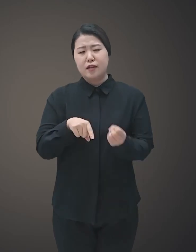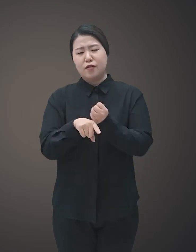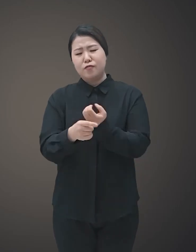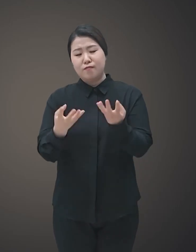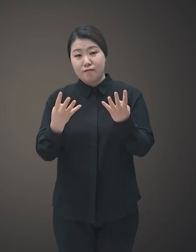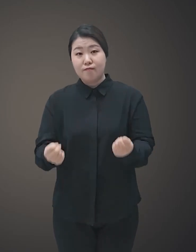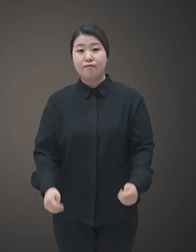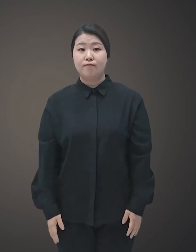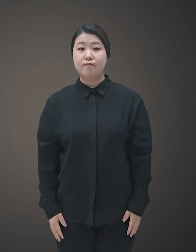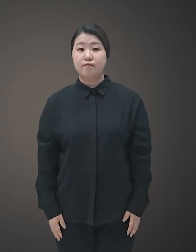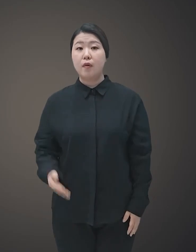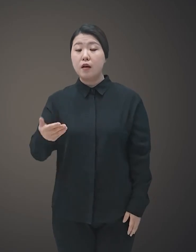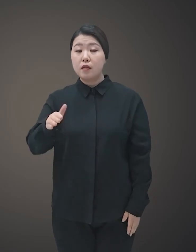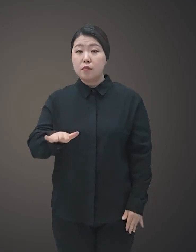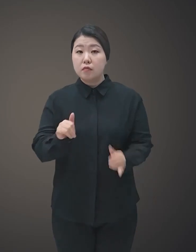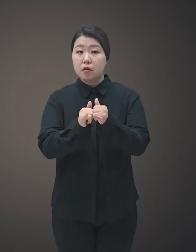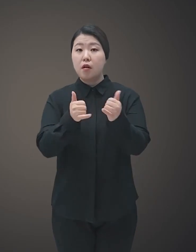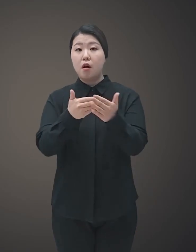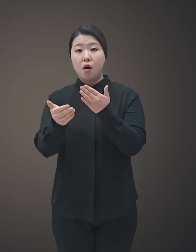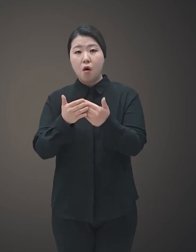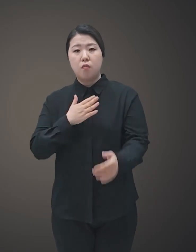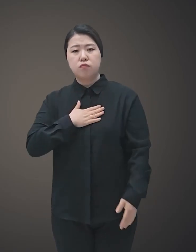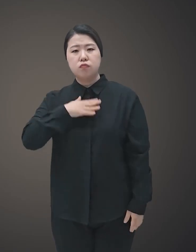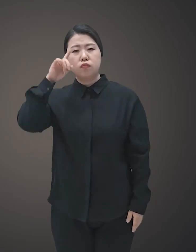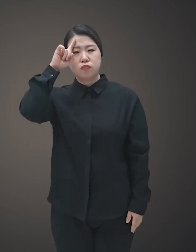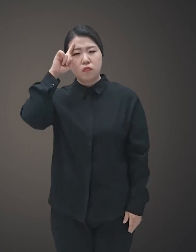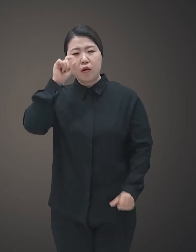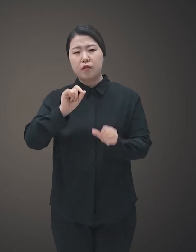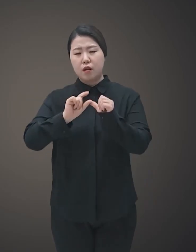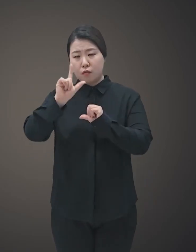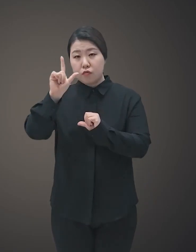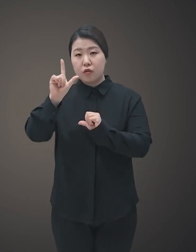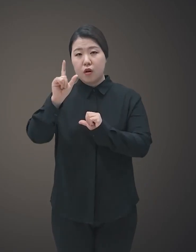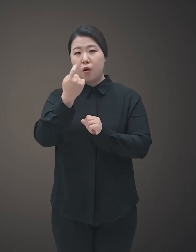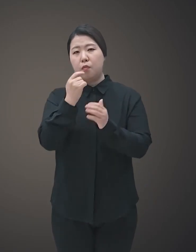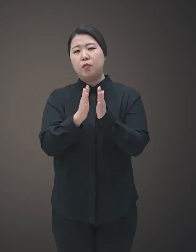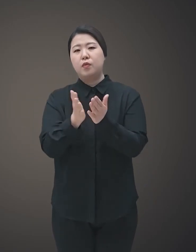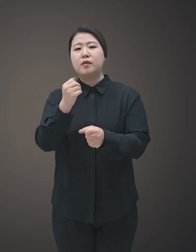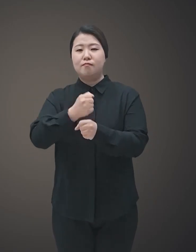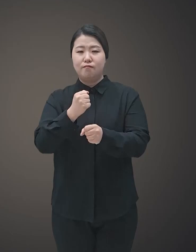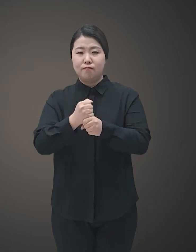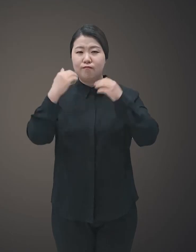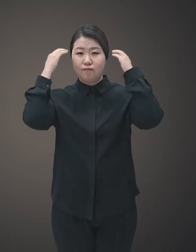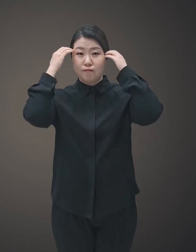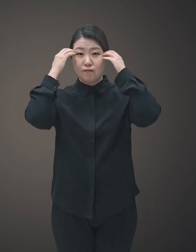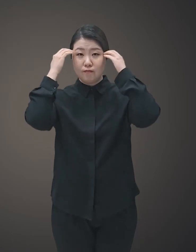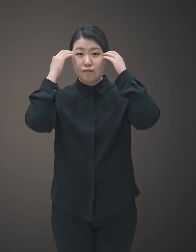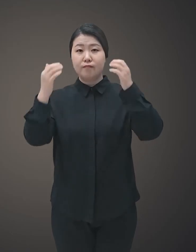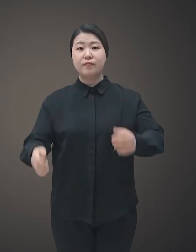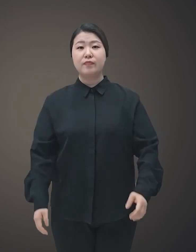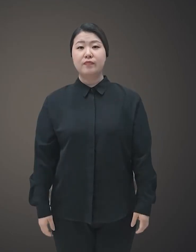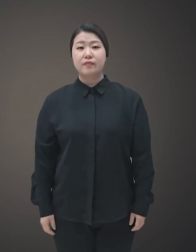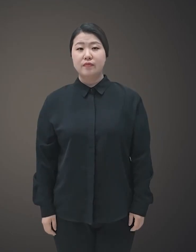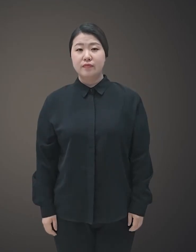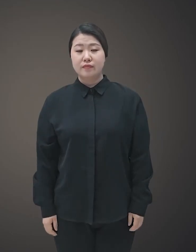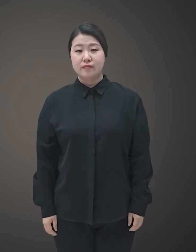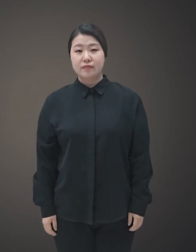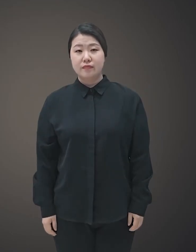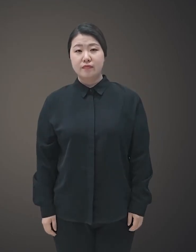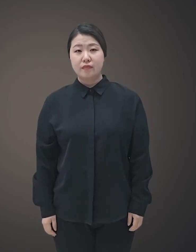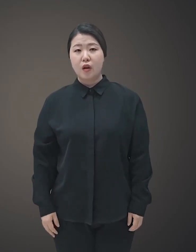많지요. 하지만 인간이 겪는 심리적 고통의 대부분은 자발적인 것이며 스스로 초래한